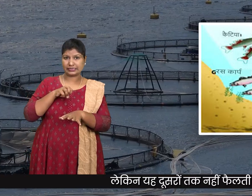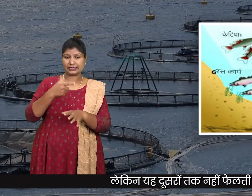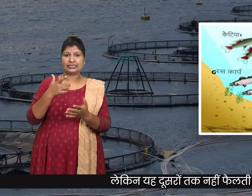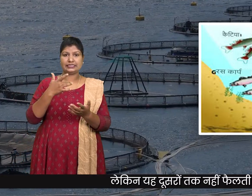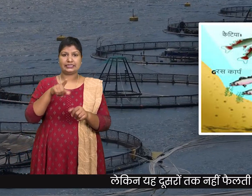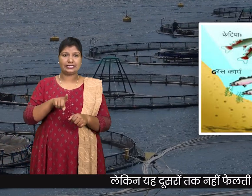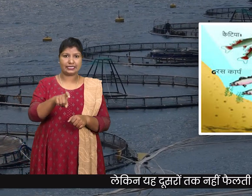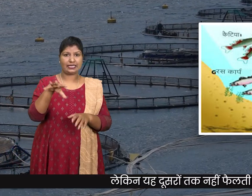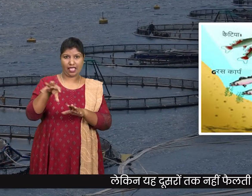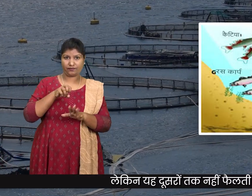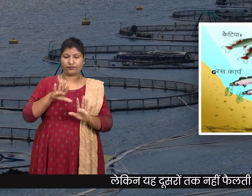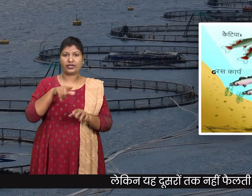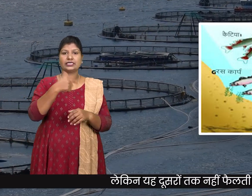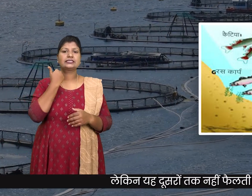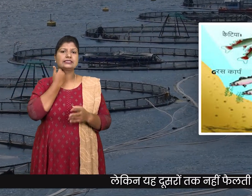लेकिन यह दूसरों तक नहीं फैलती है।